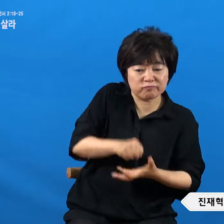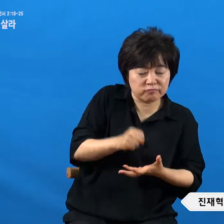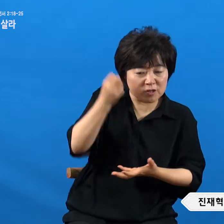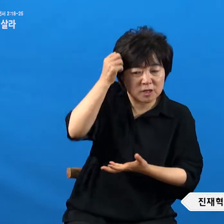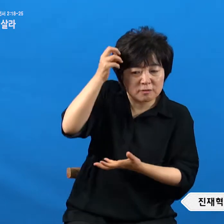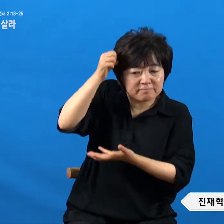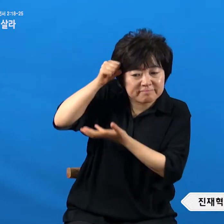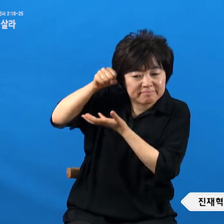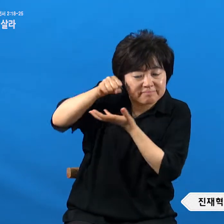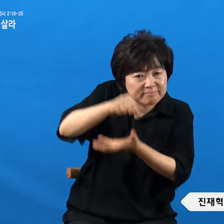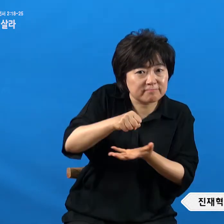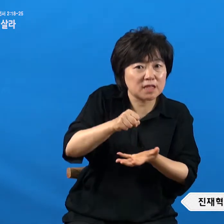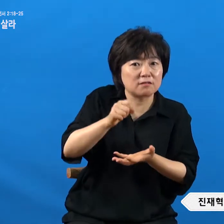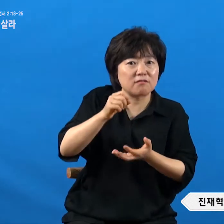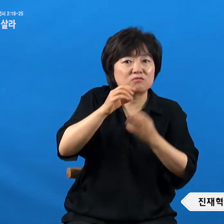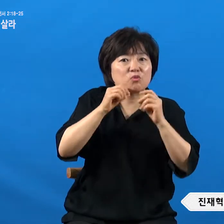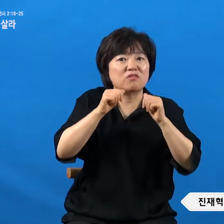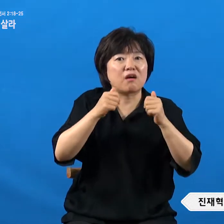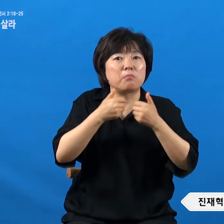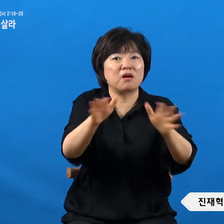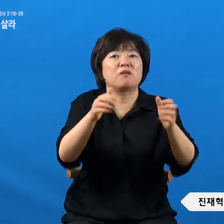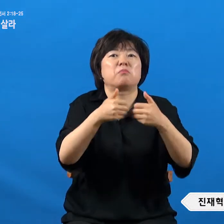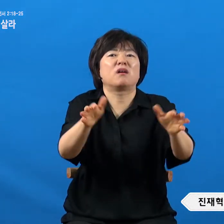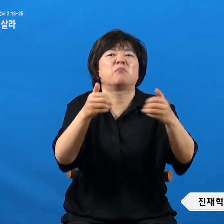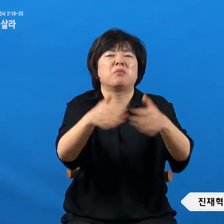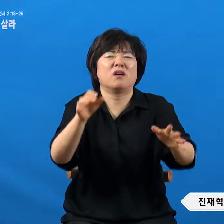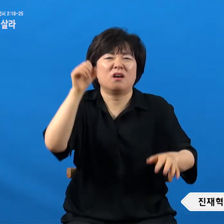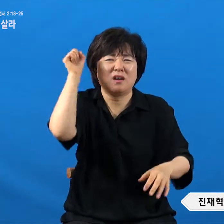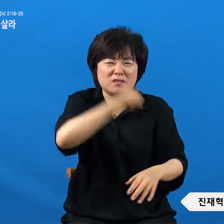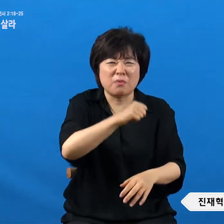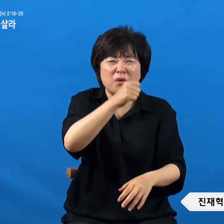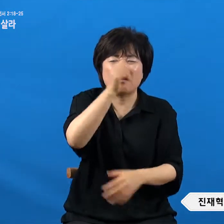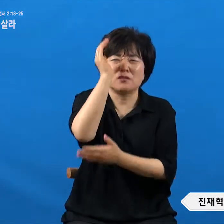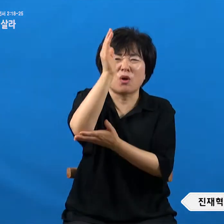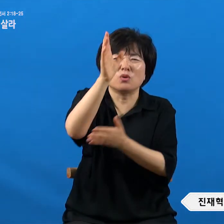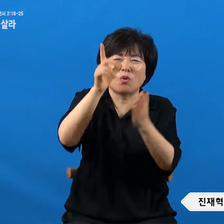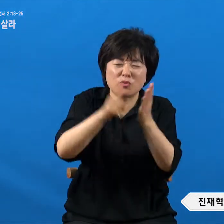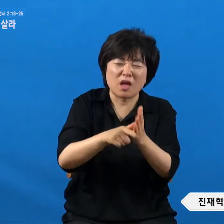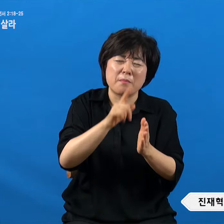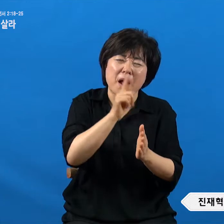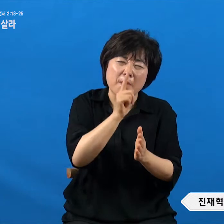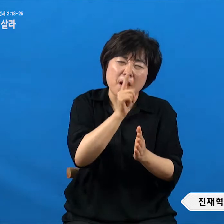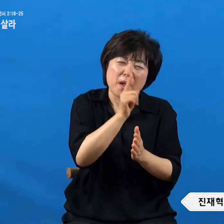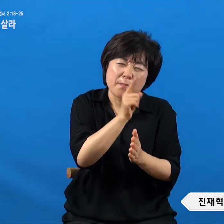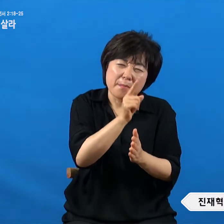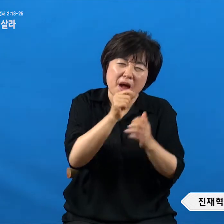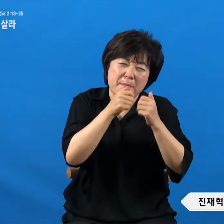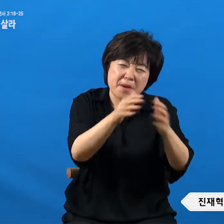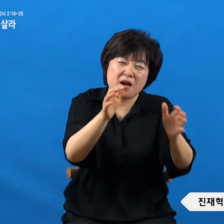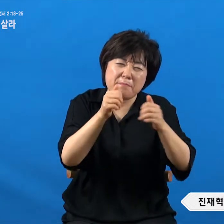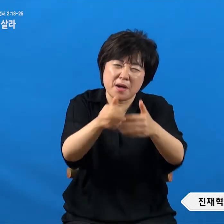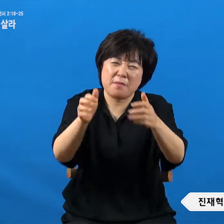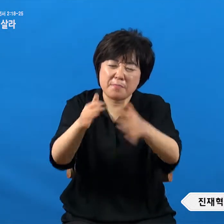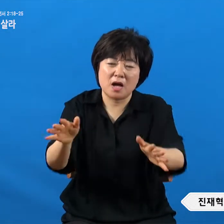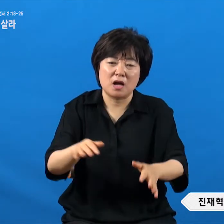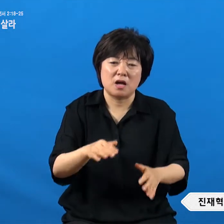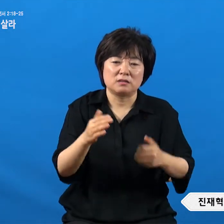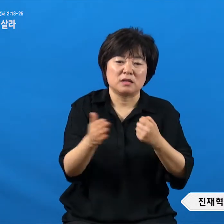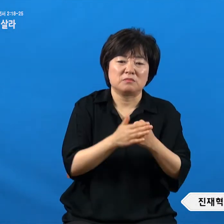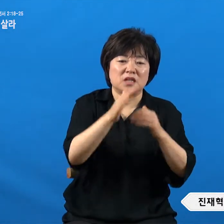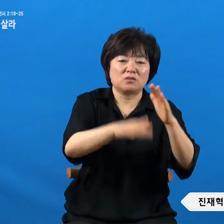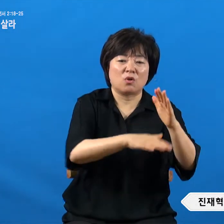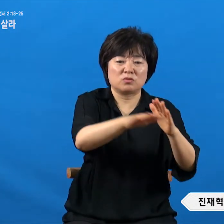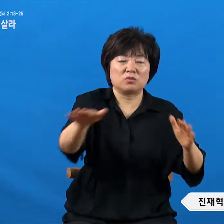자기가 옳다고 생각하는 그것들을 계속해서 토요 새벽 기도회 때 이야기하는 모습에 교회도